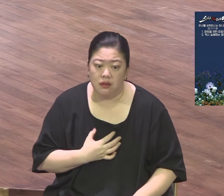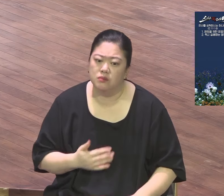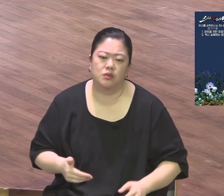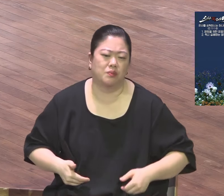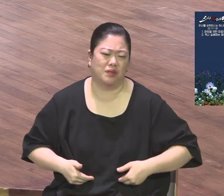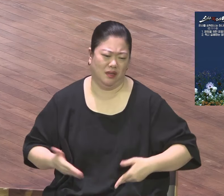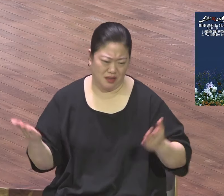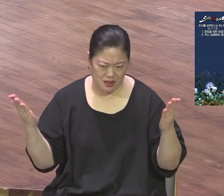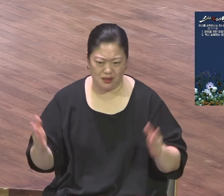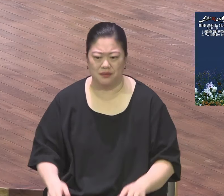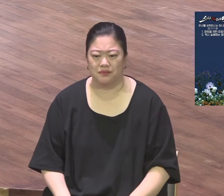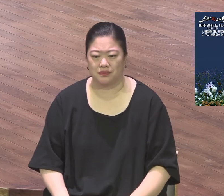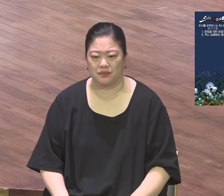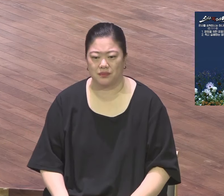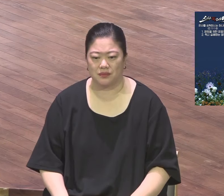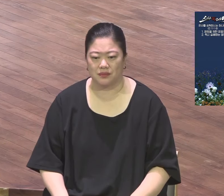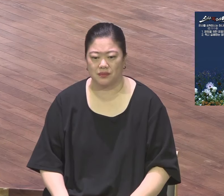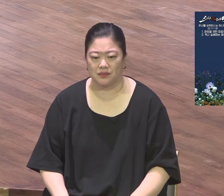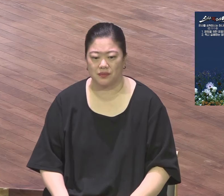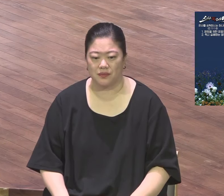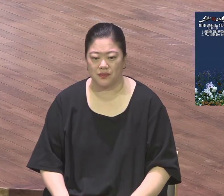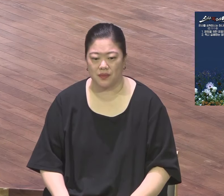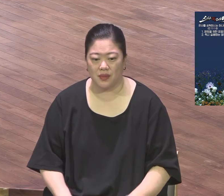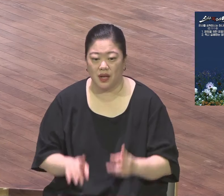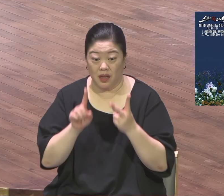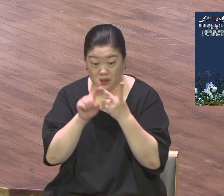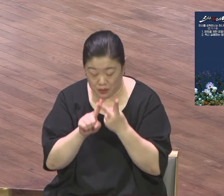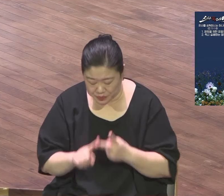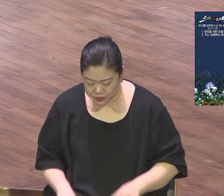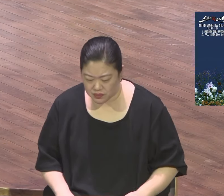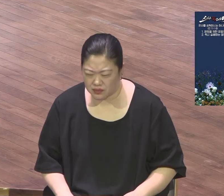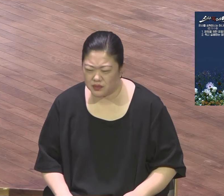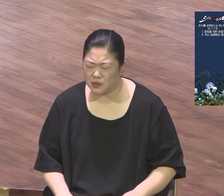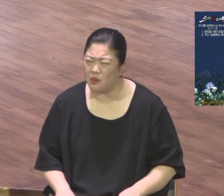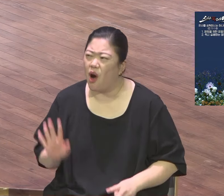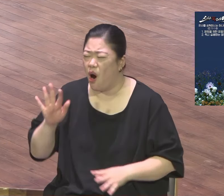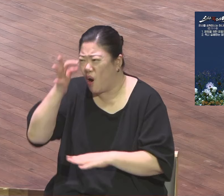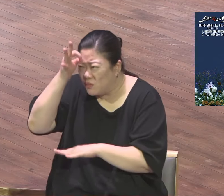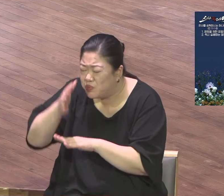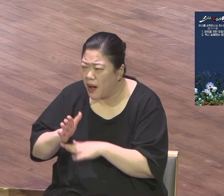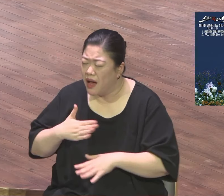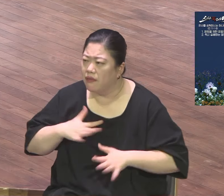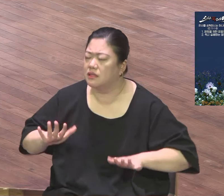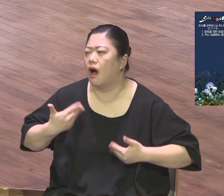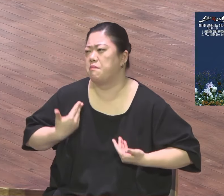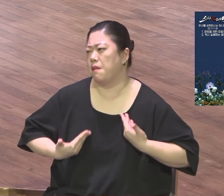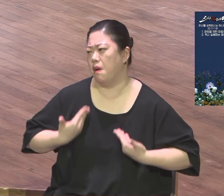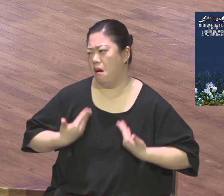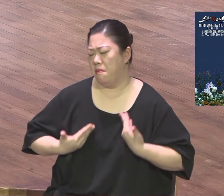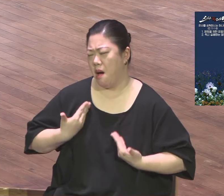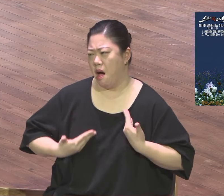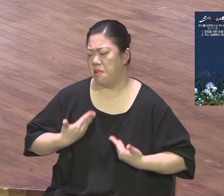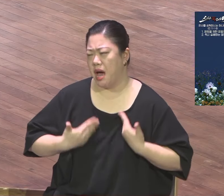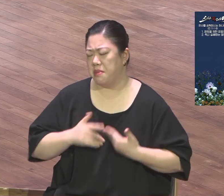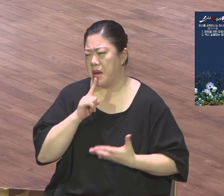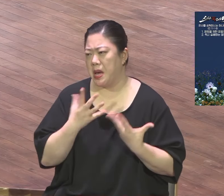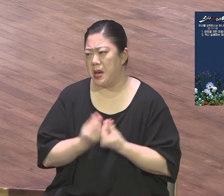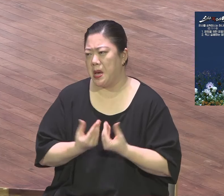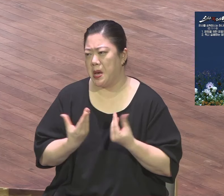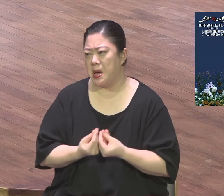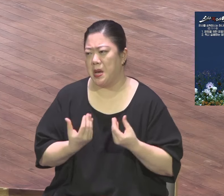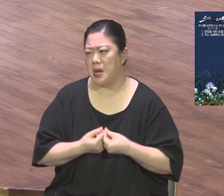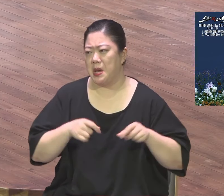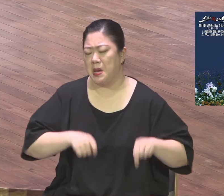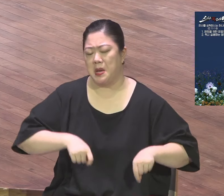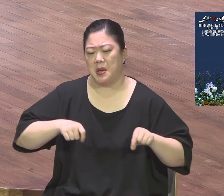형편이 나아지면 하겠지. 내가 좀 나아지면 할게. 거짓말입니다. 그거. 형편 나아지면 안 합니다. 형편 안 좋을 때